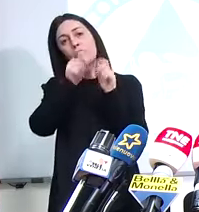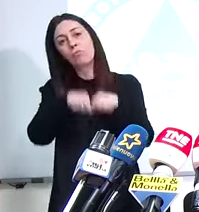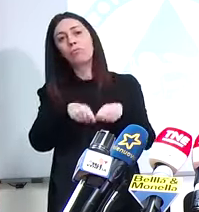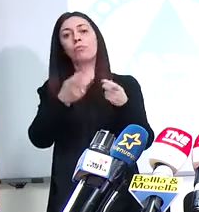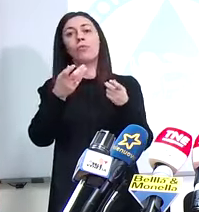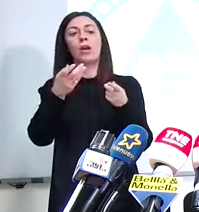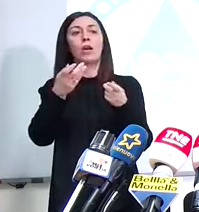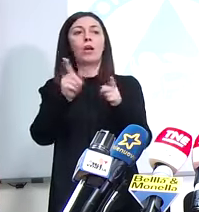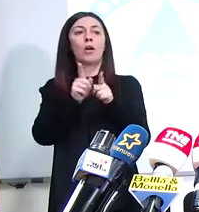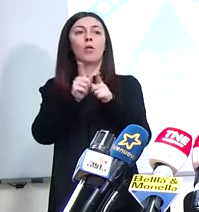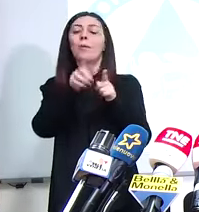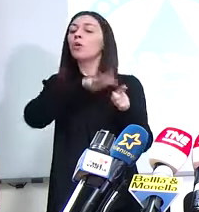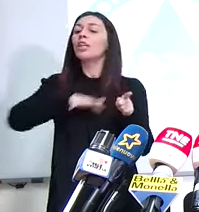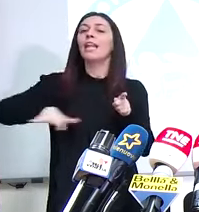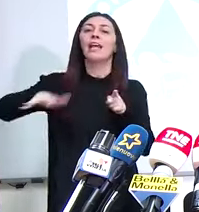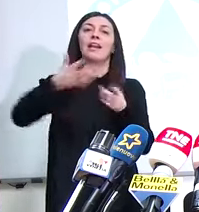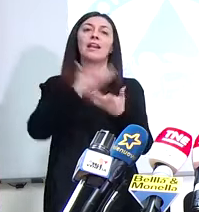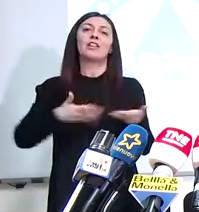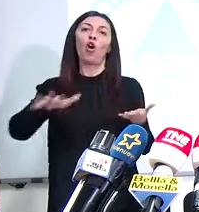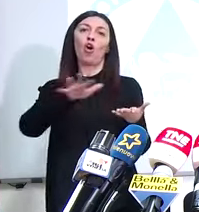territorio come free